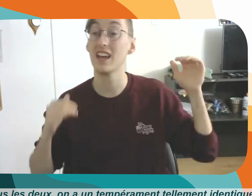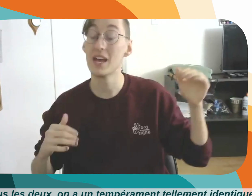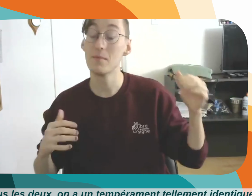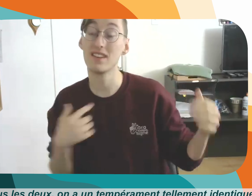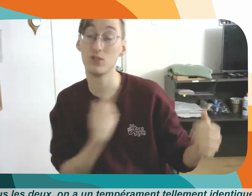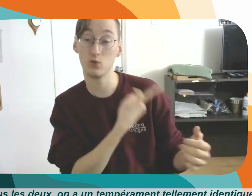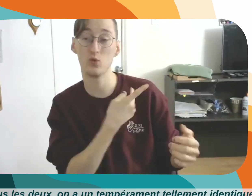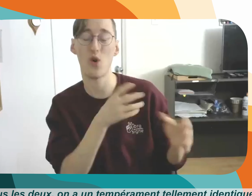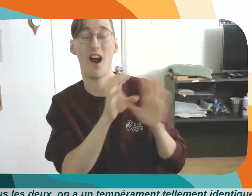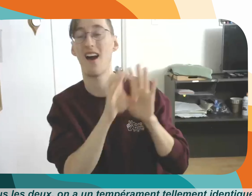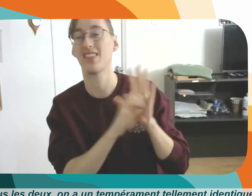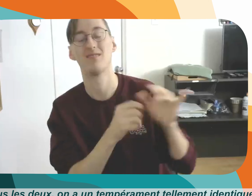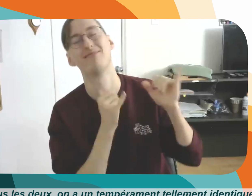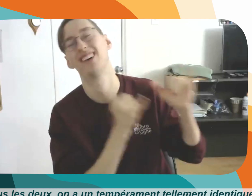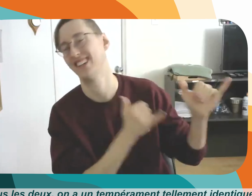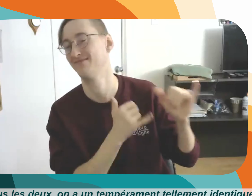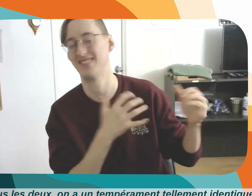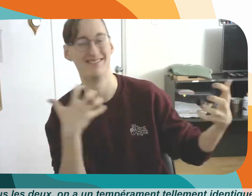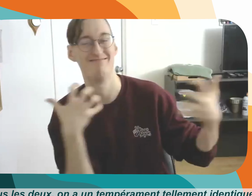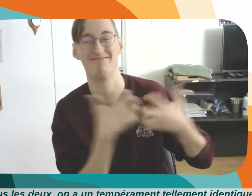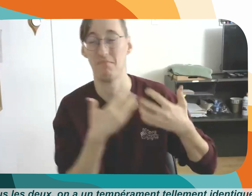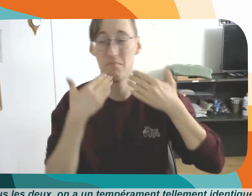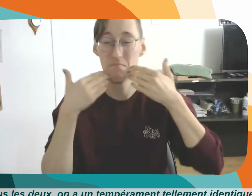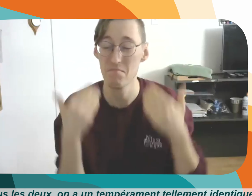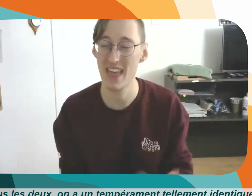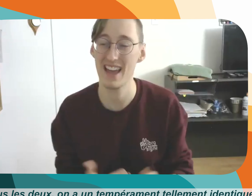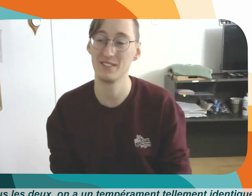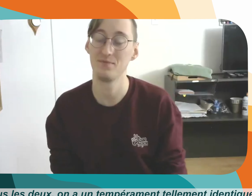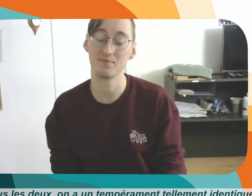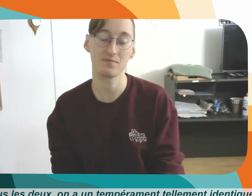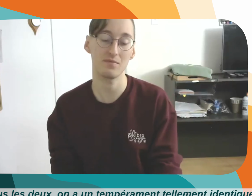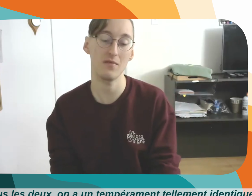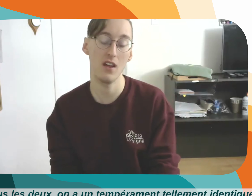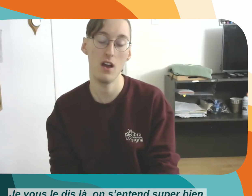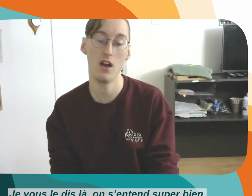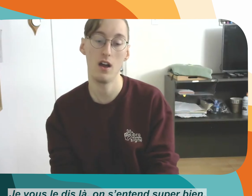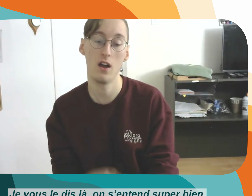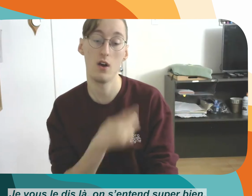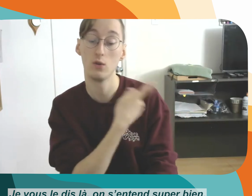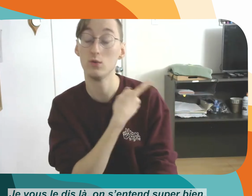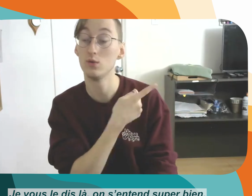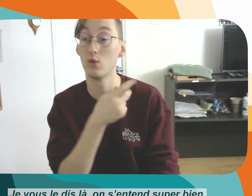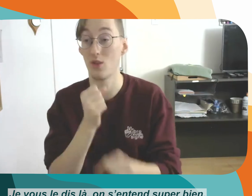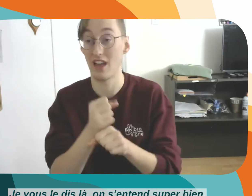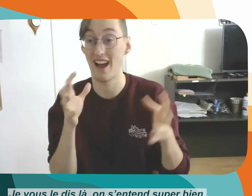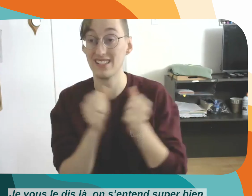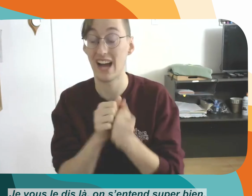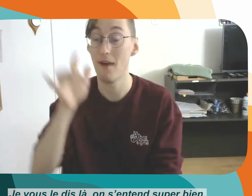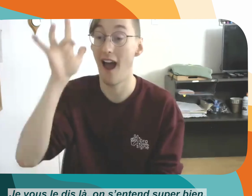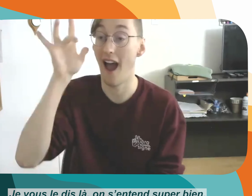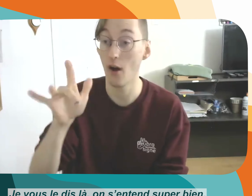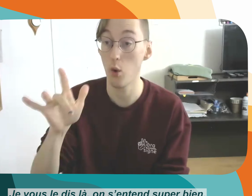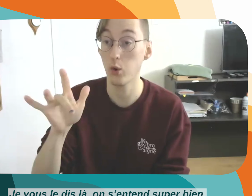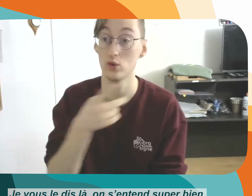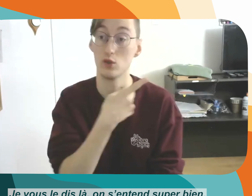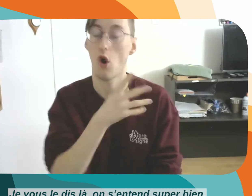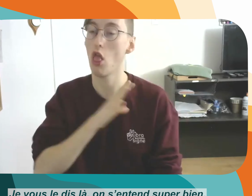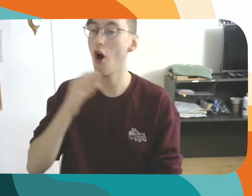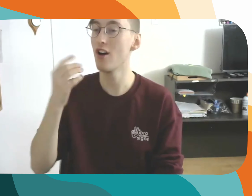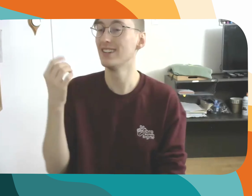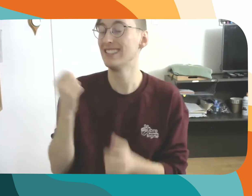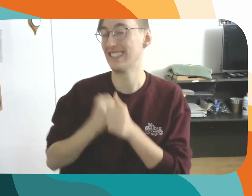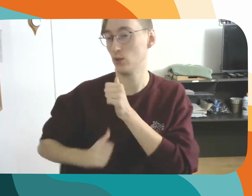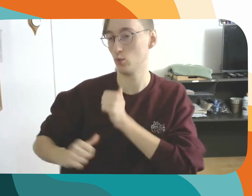Alors, tous les deux, là, on a un tempérament tellement identique. Je vous le dis, là, on s'entend super